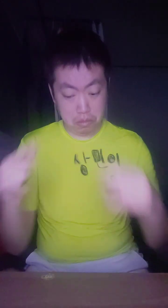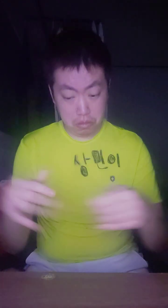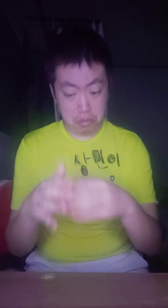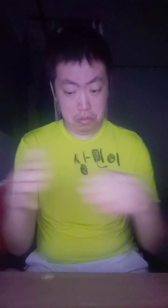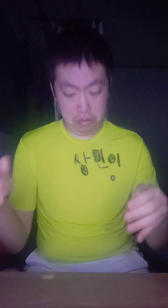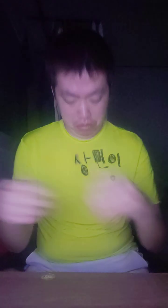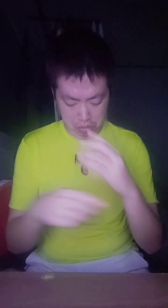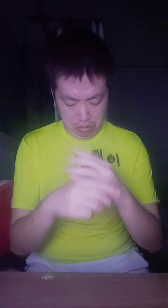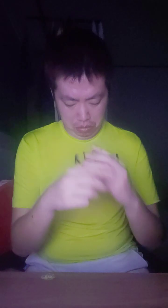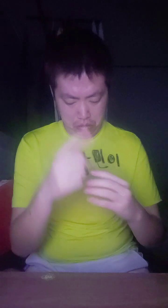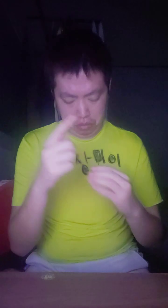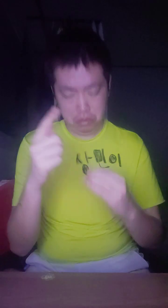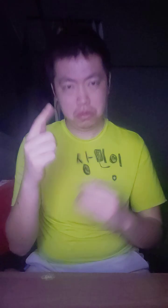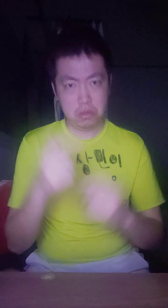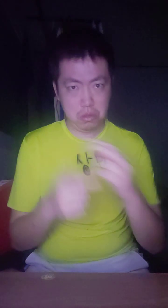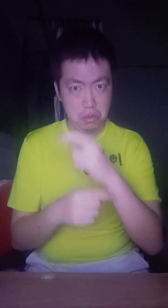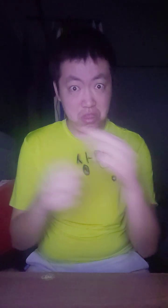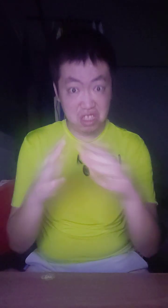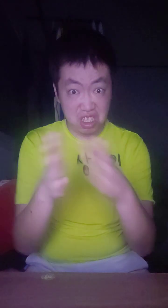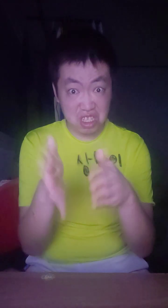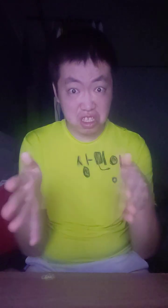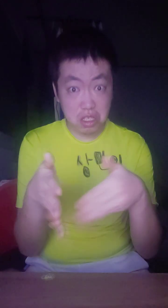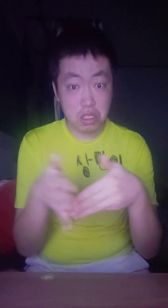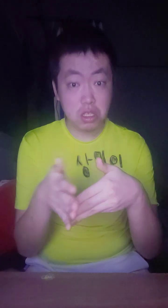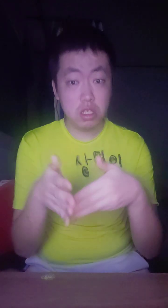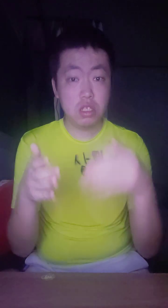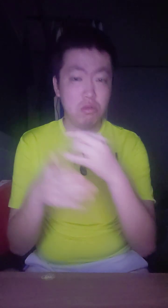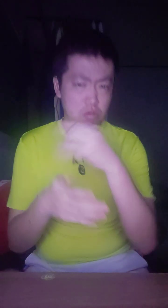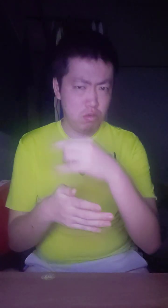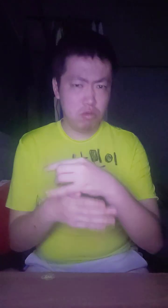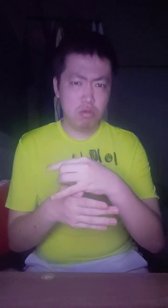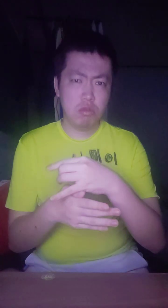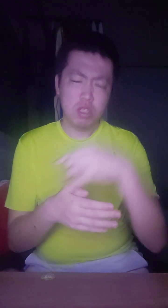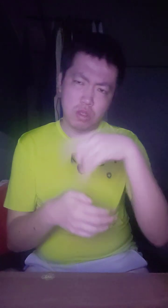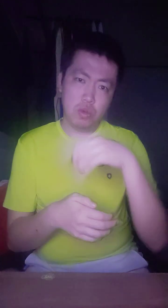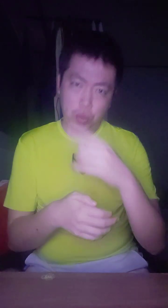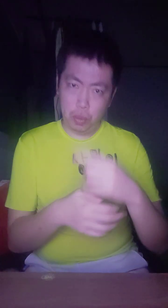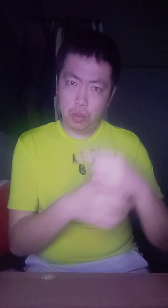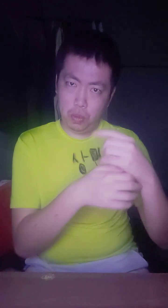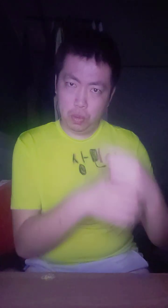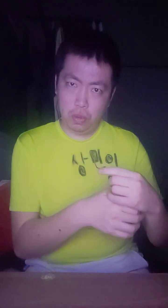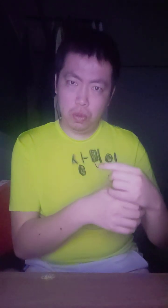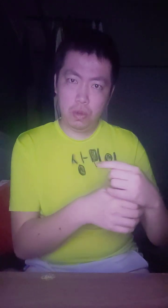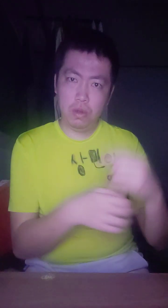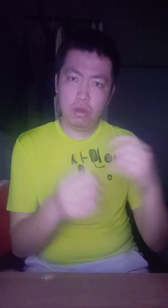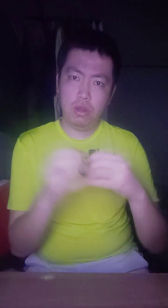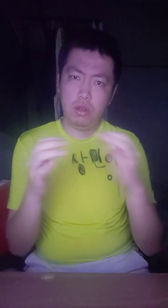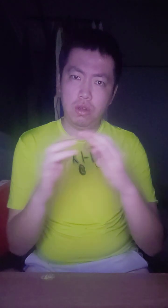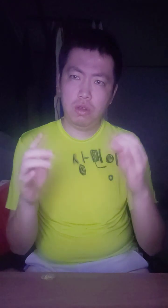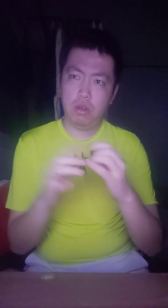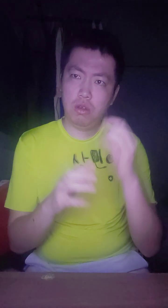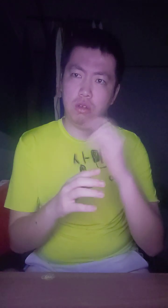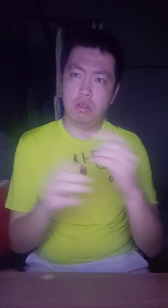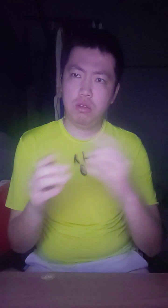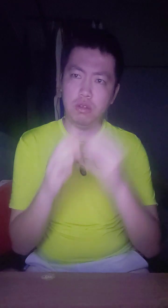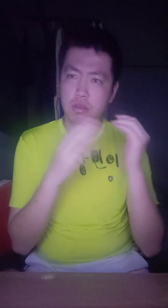있다고 들었습니다. 건물 내에서 발생되는 오수들을 다 모아가지고 처리를 한다고 얘기를 들었습니다. 식당에서